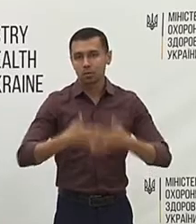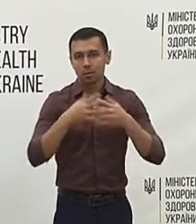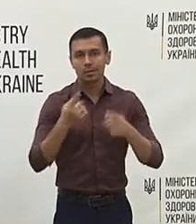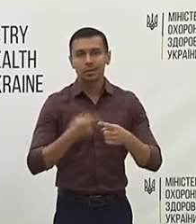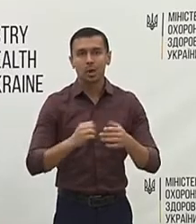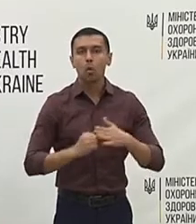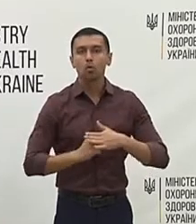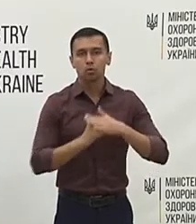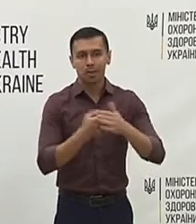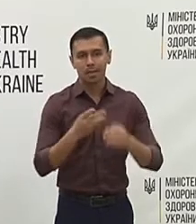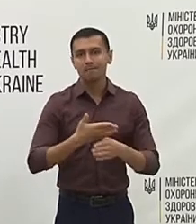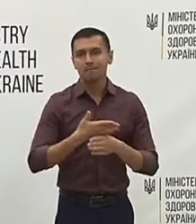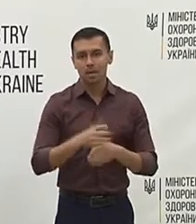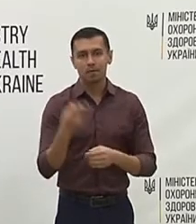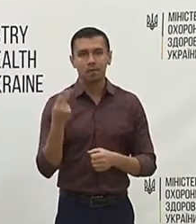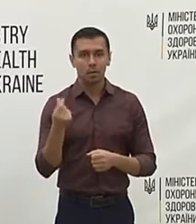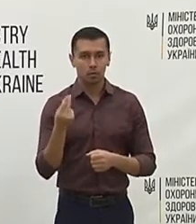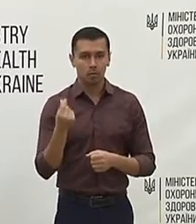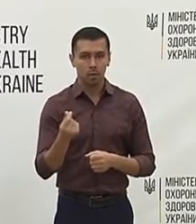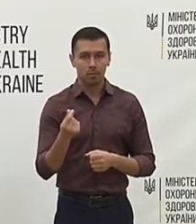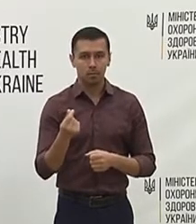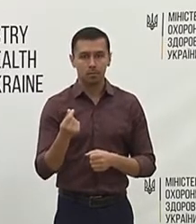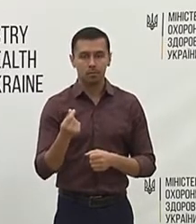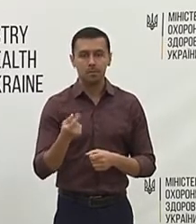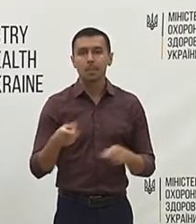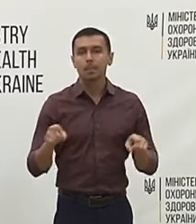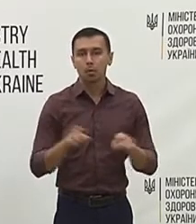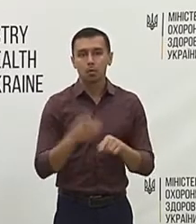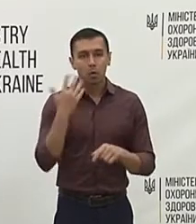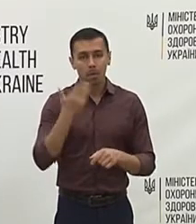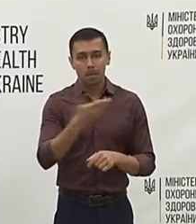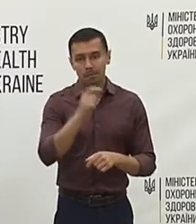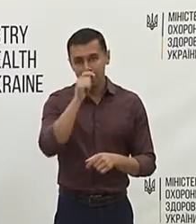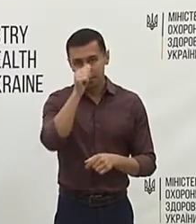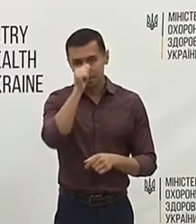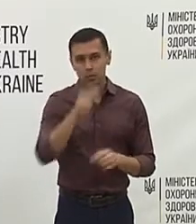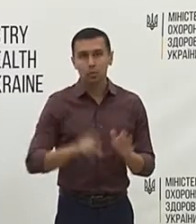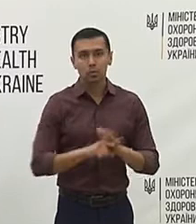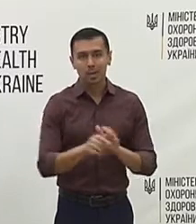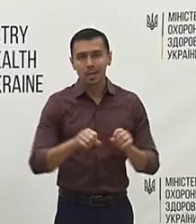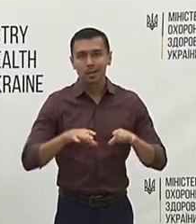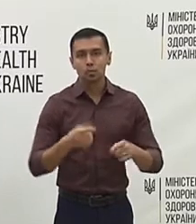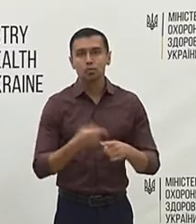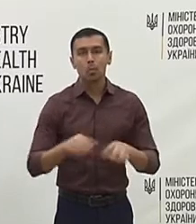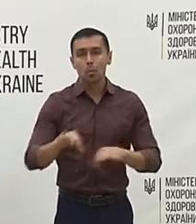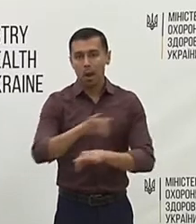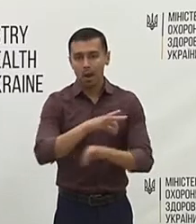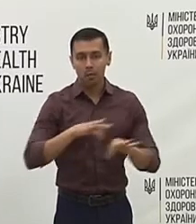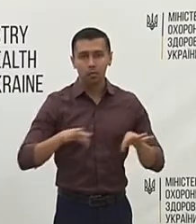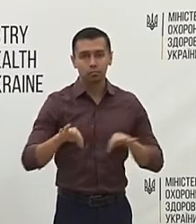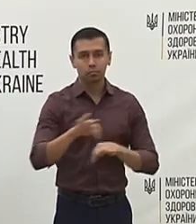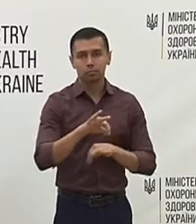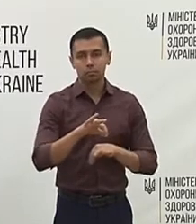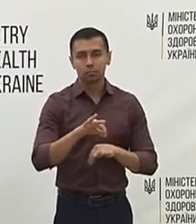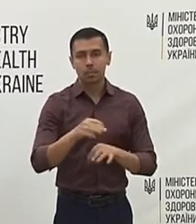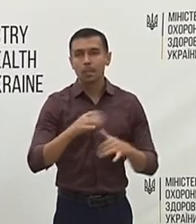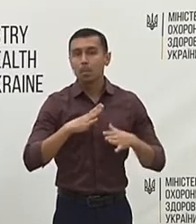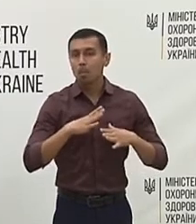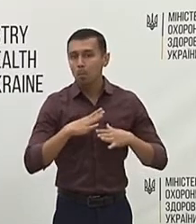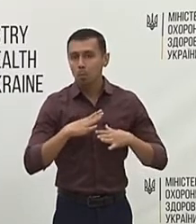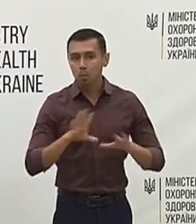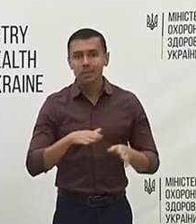Це основа для виділення фінансування. Так от, коли ми в квітні розпочали реалізацію цього проєкту, не